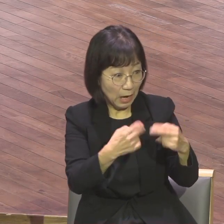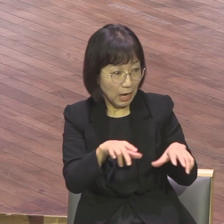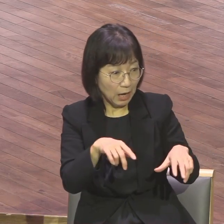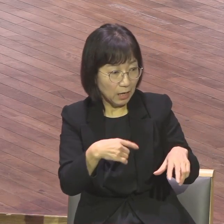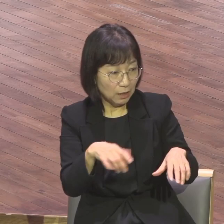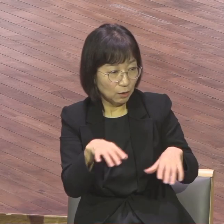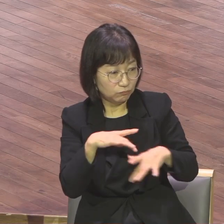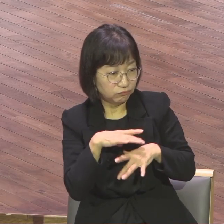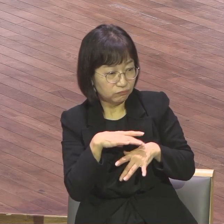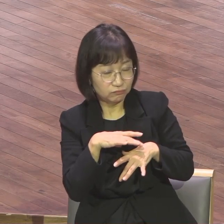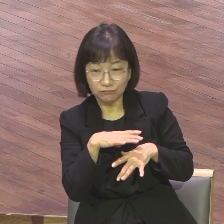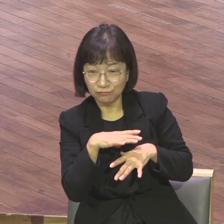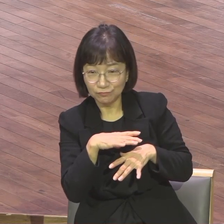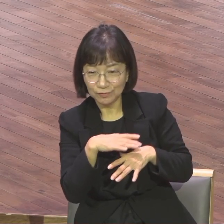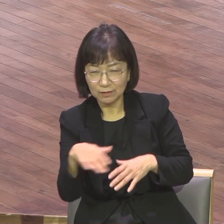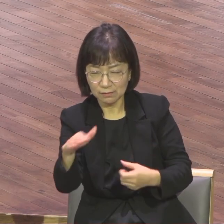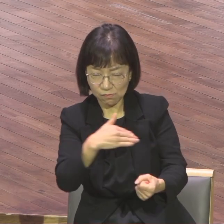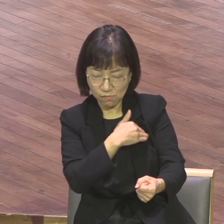주어졌습니다.